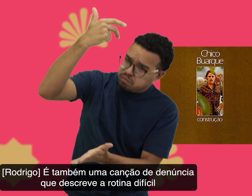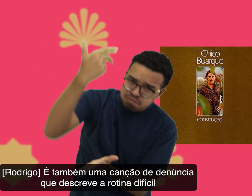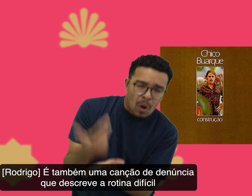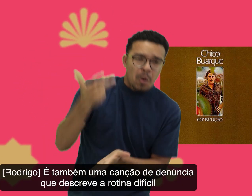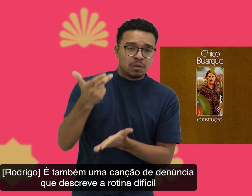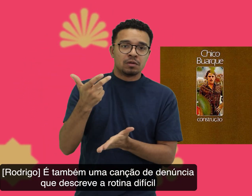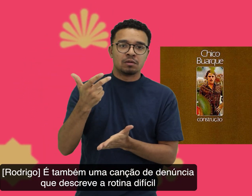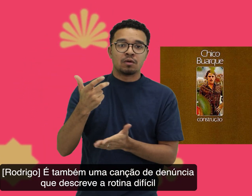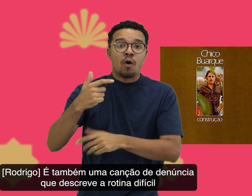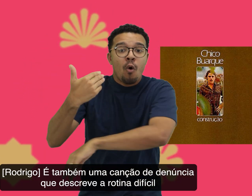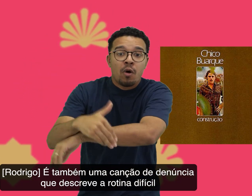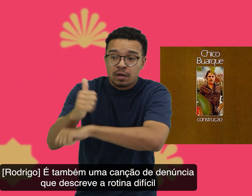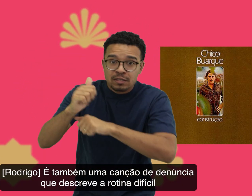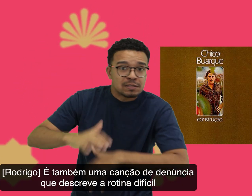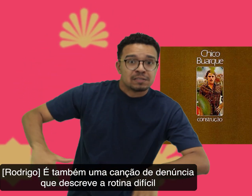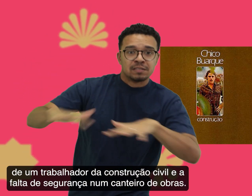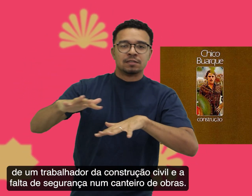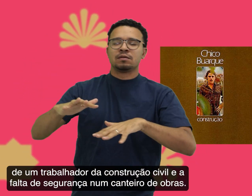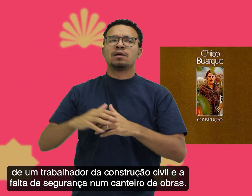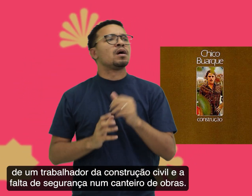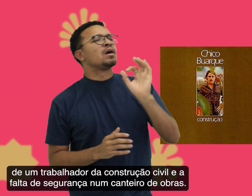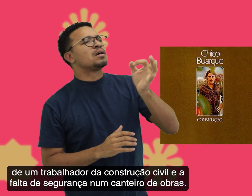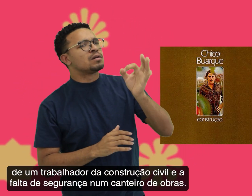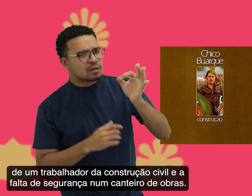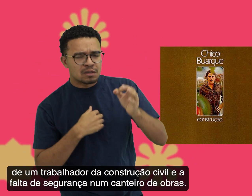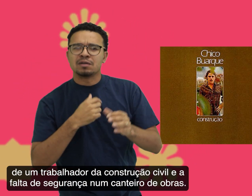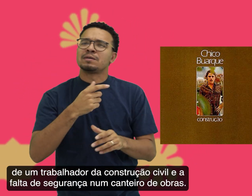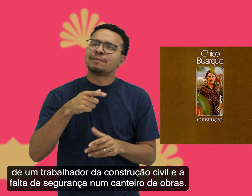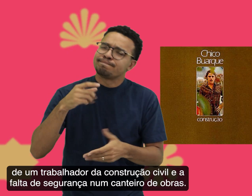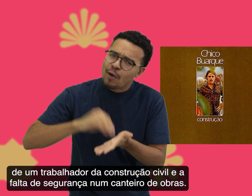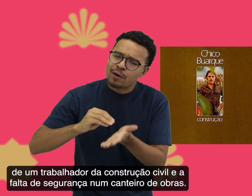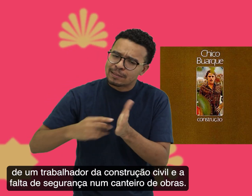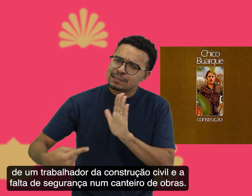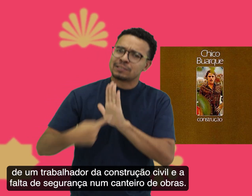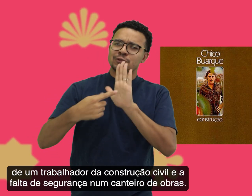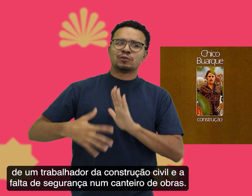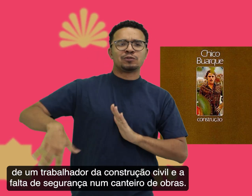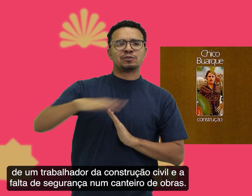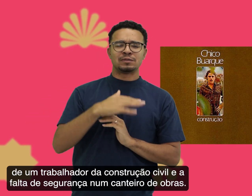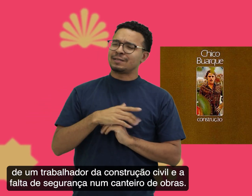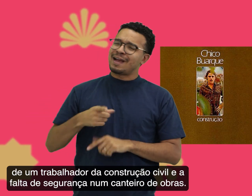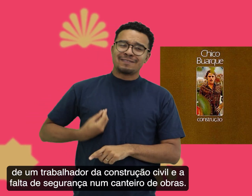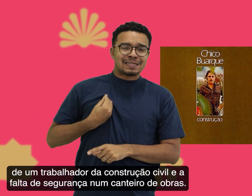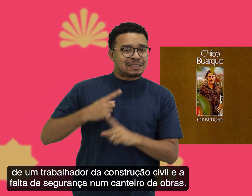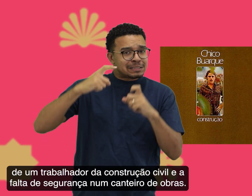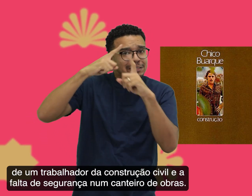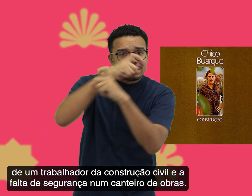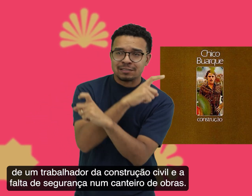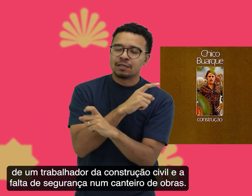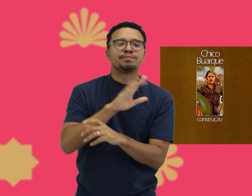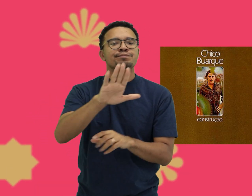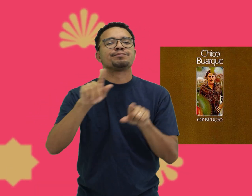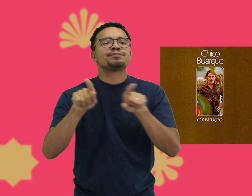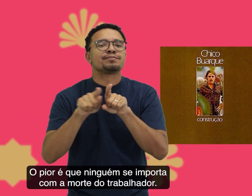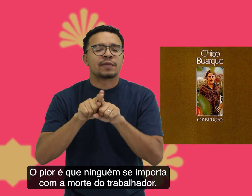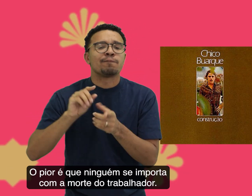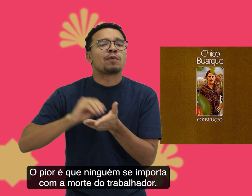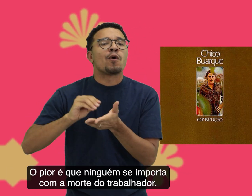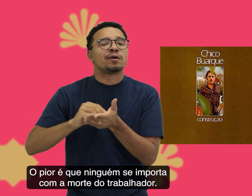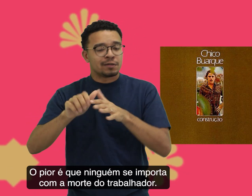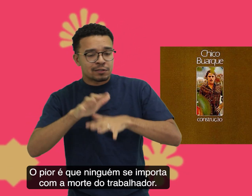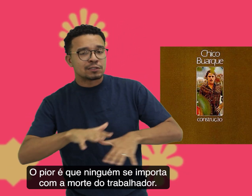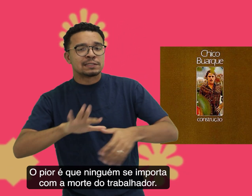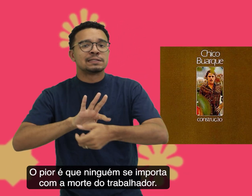uma canção de denúncia que descreve a rotina difícil de um trabalhador da construção civil e a falta de segurança num canteiro de